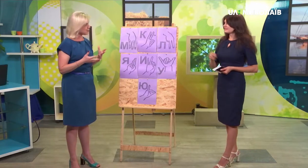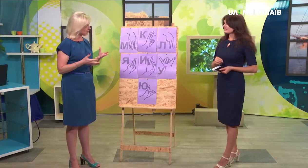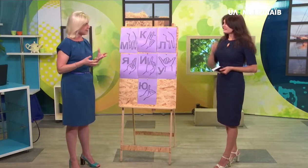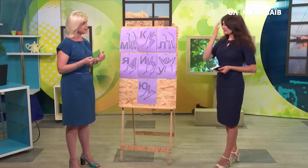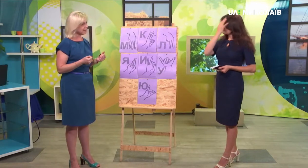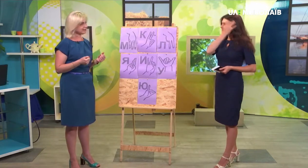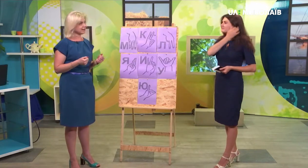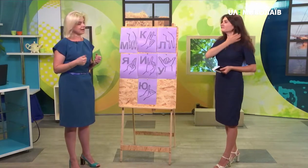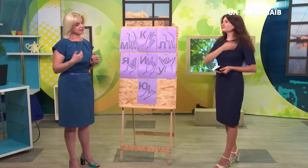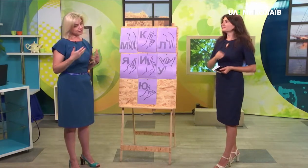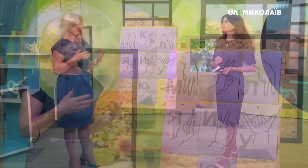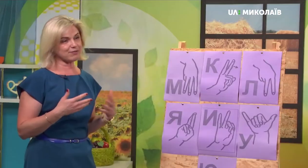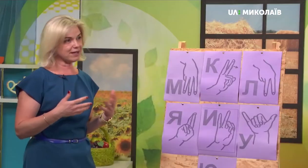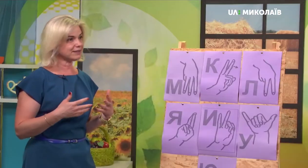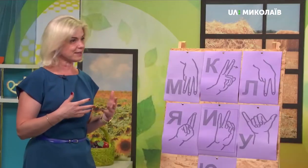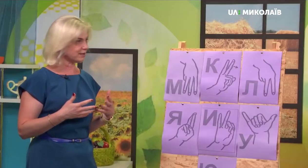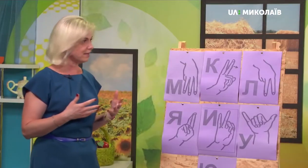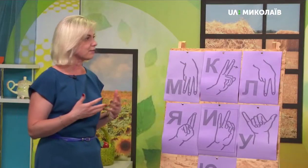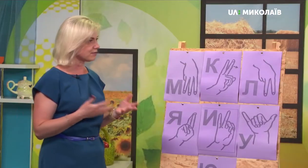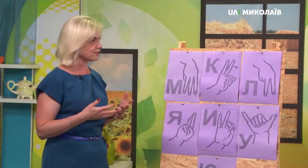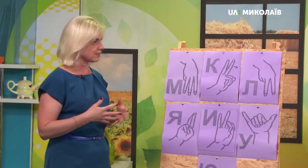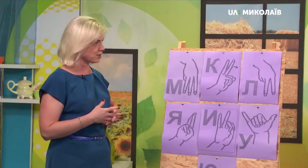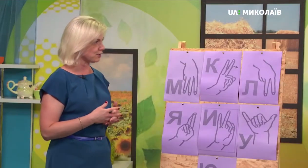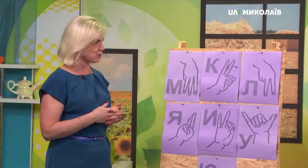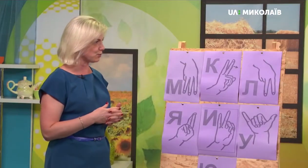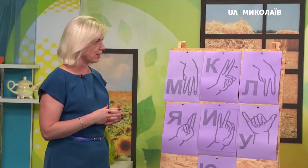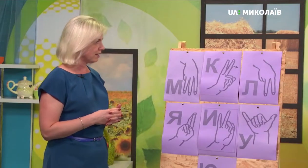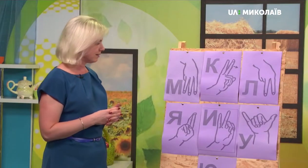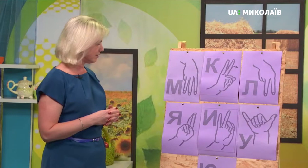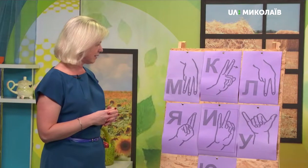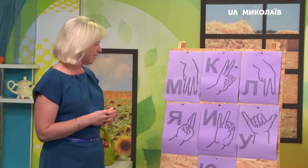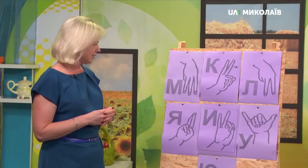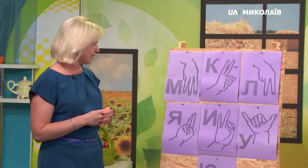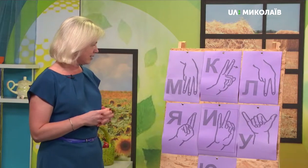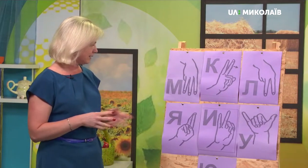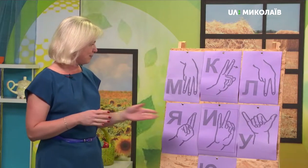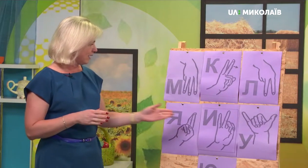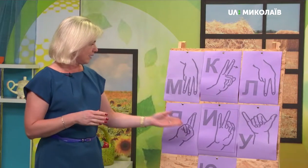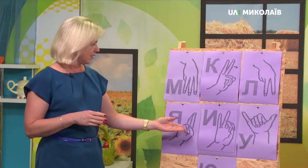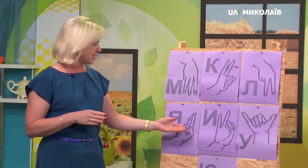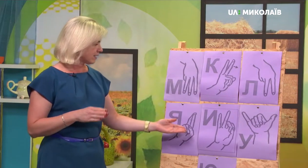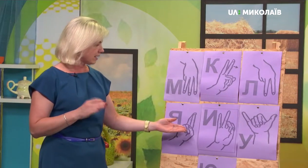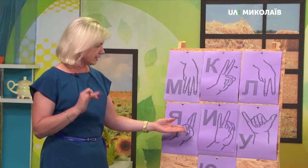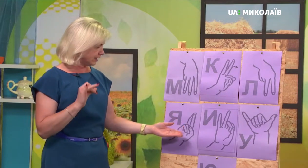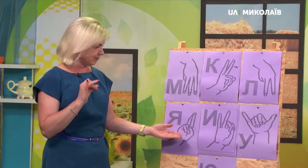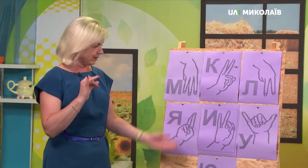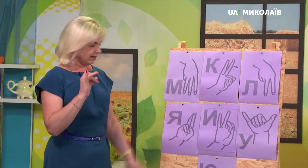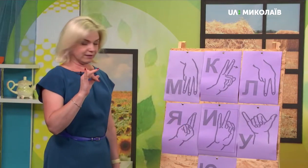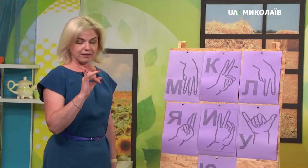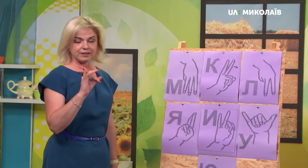одне, так, а виправляти треба і значення цьому надавати. Літера «И». Літера